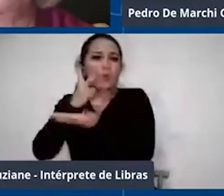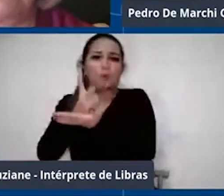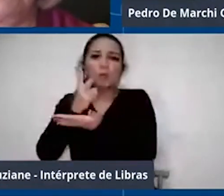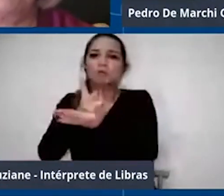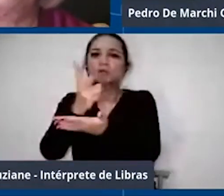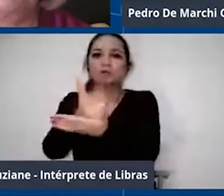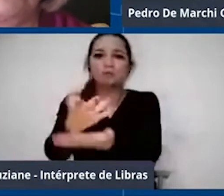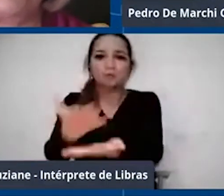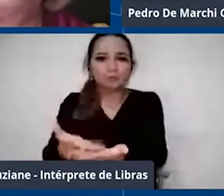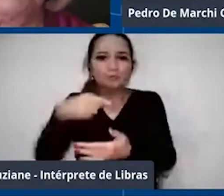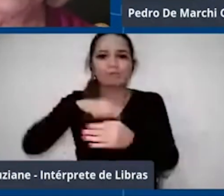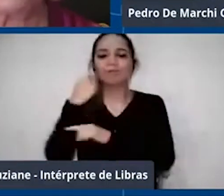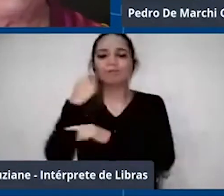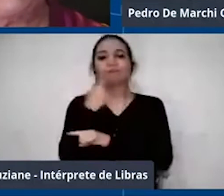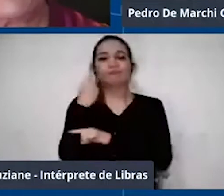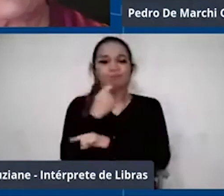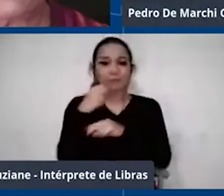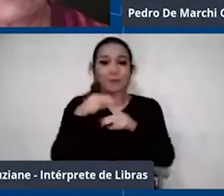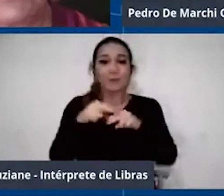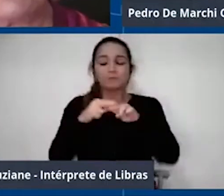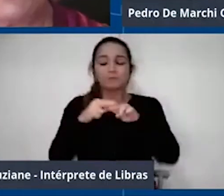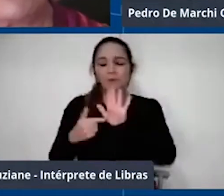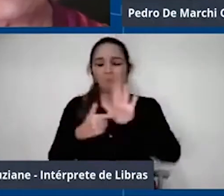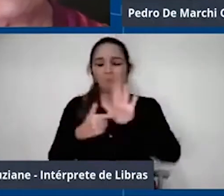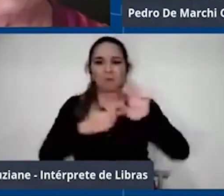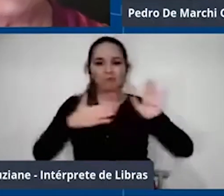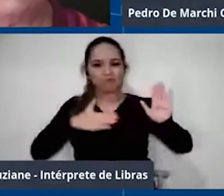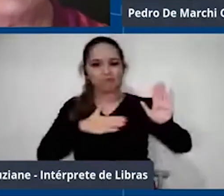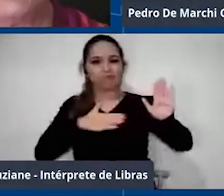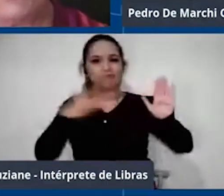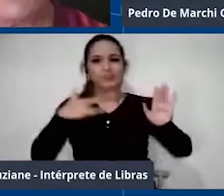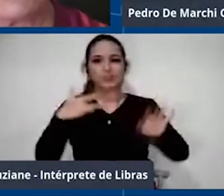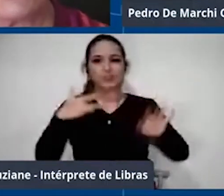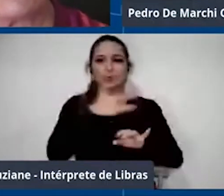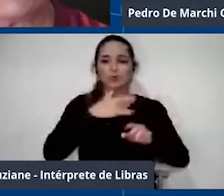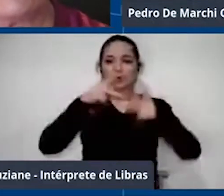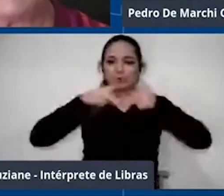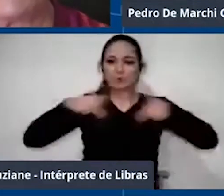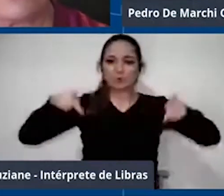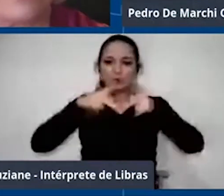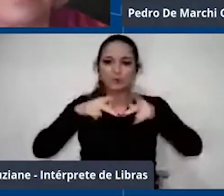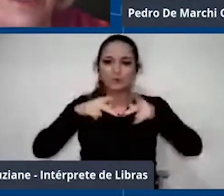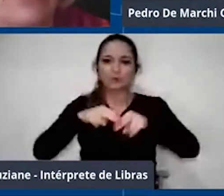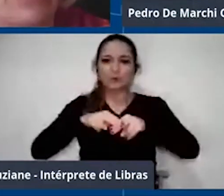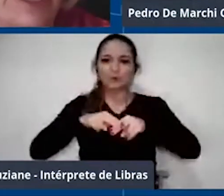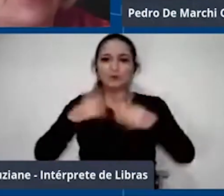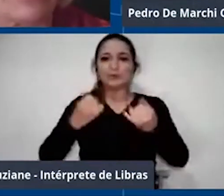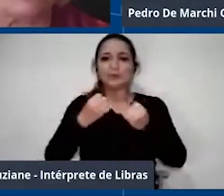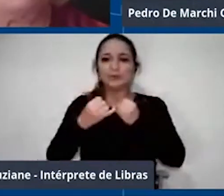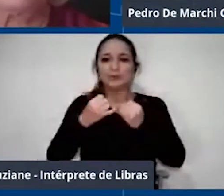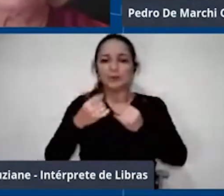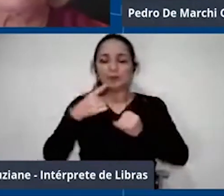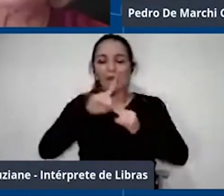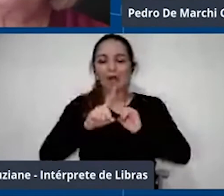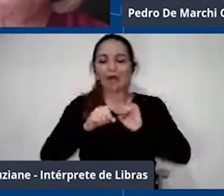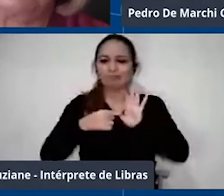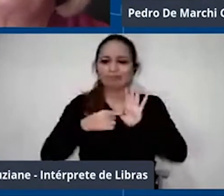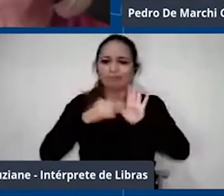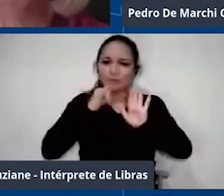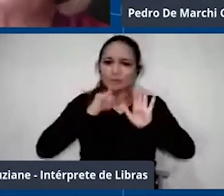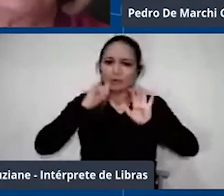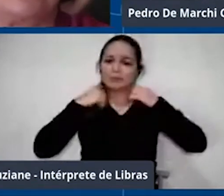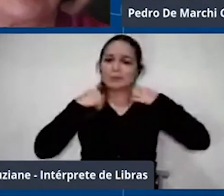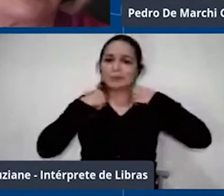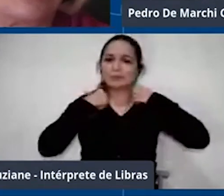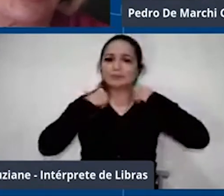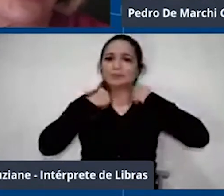de comportamento e de compromisso com a população, com a saúde da população. Então, eu penso que esse dado é um dado que também chama atenção, porque